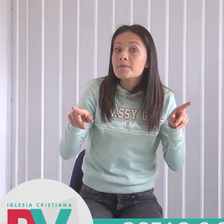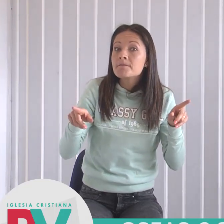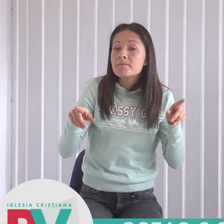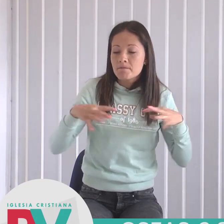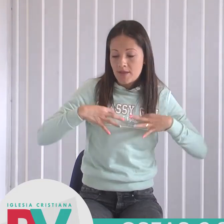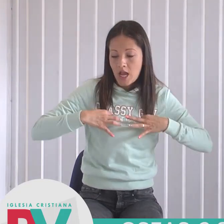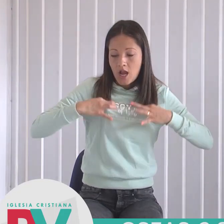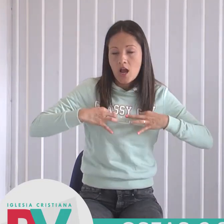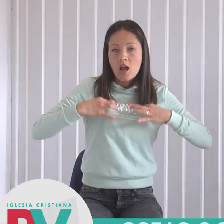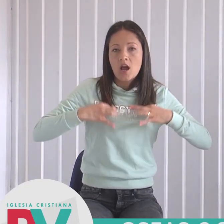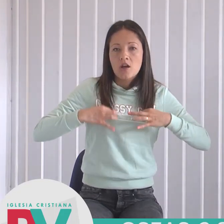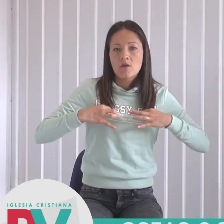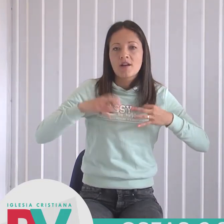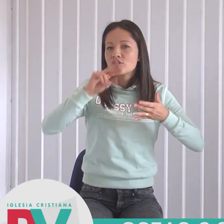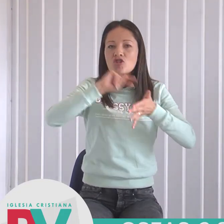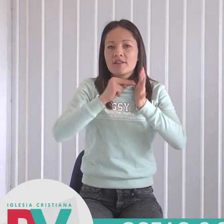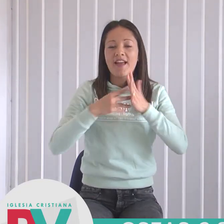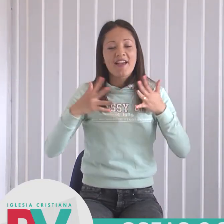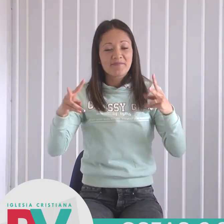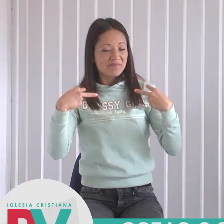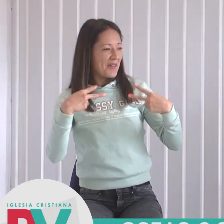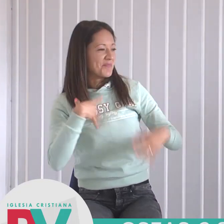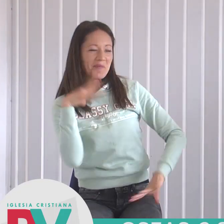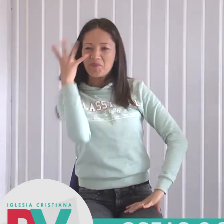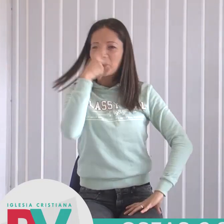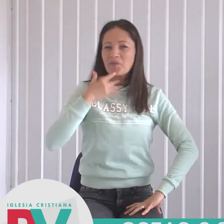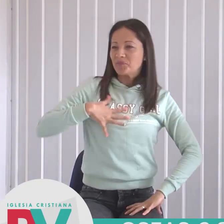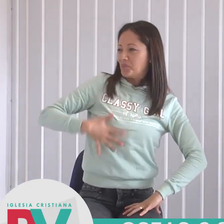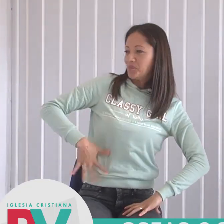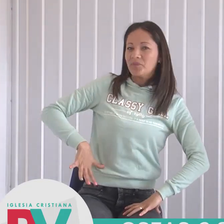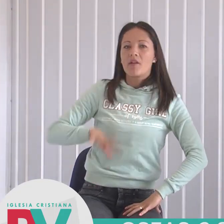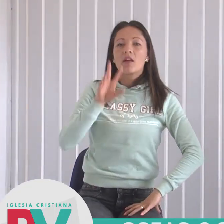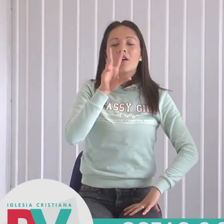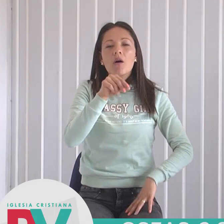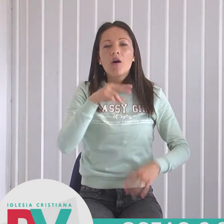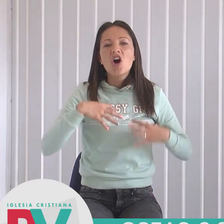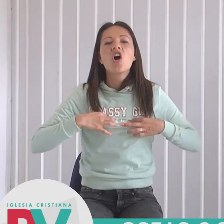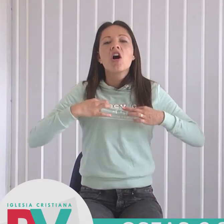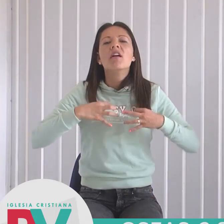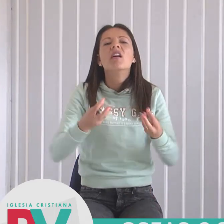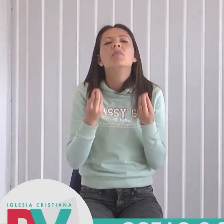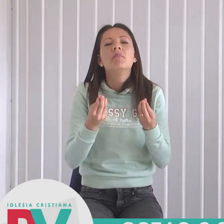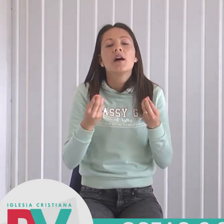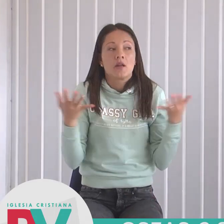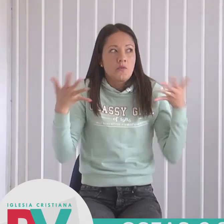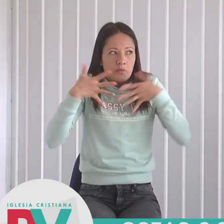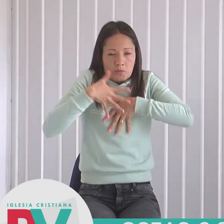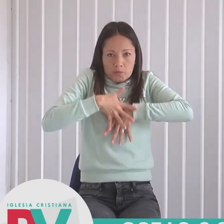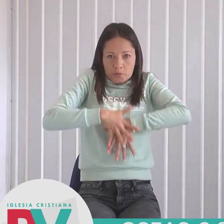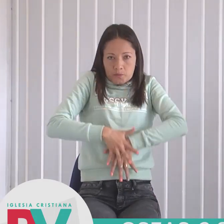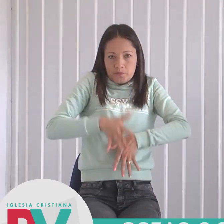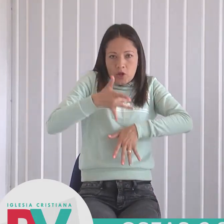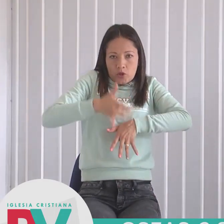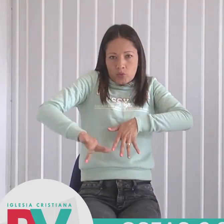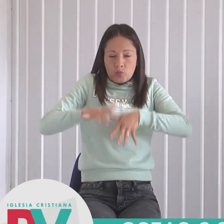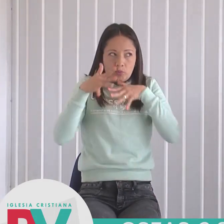de la ropa no es que usted se vea bonito. El principio básico de la ropa es cubrir la desnudez. Y